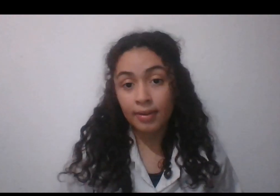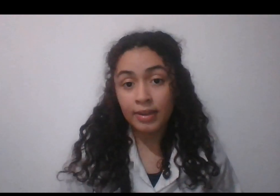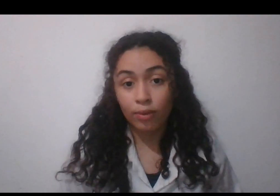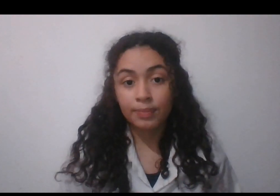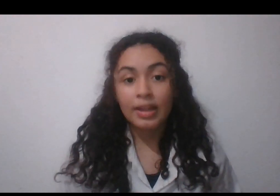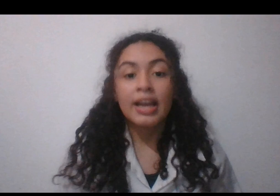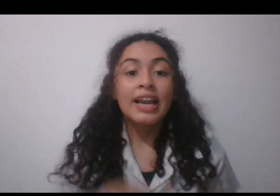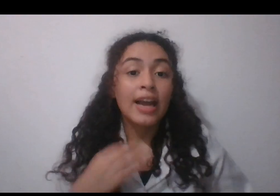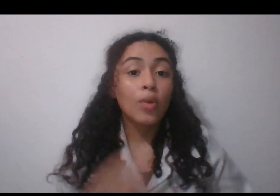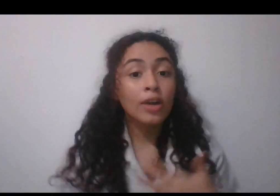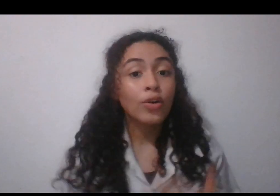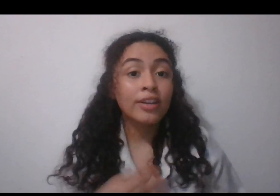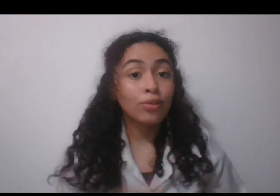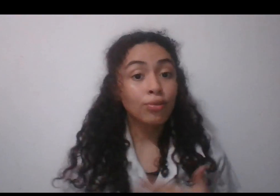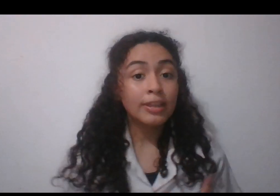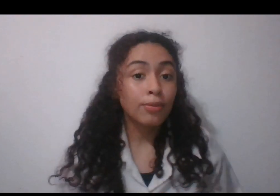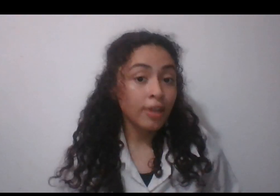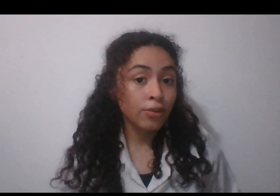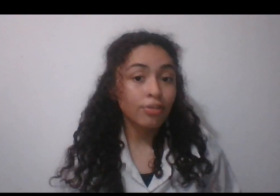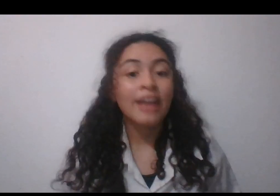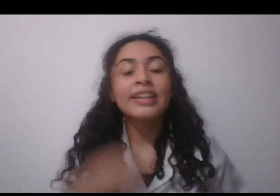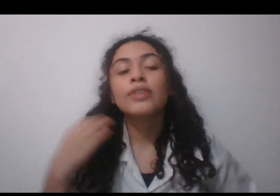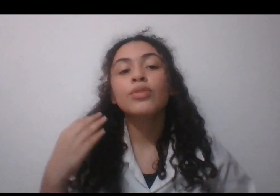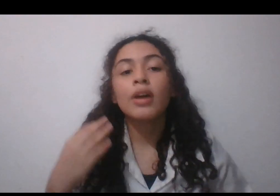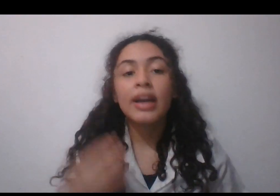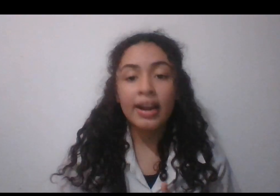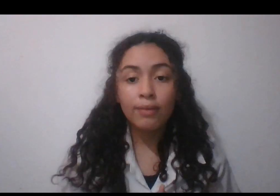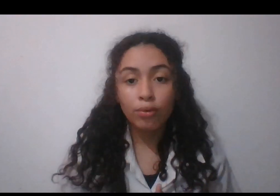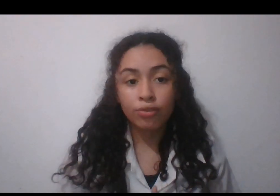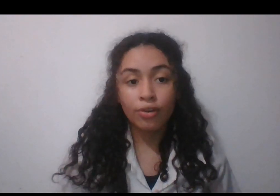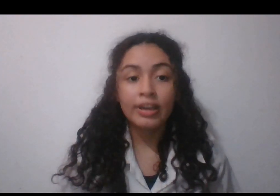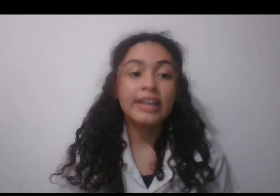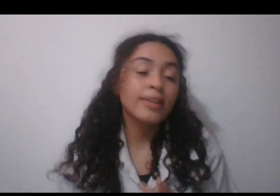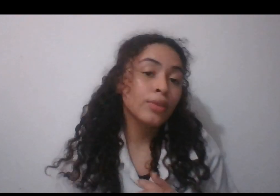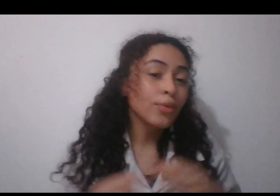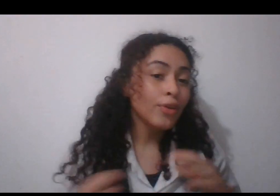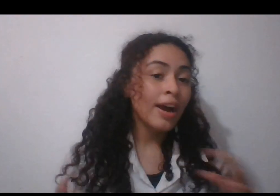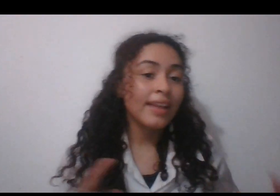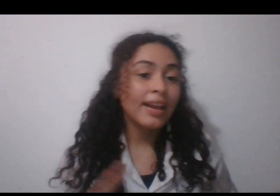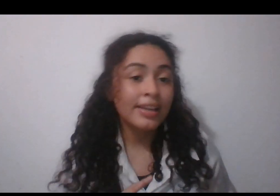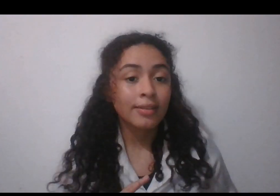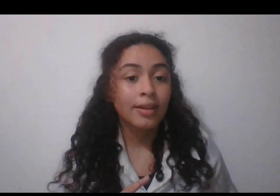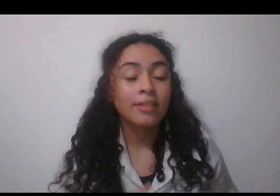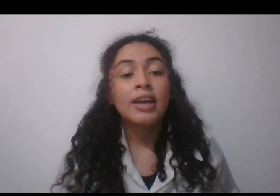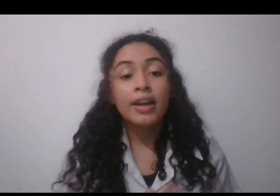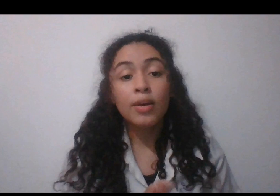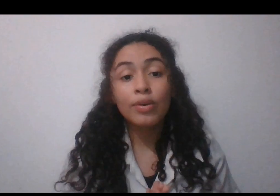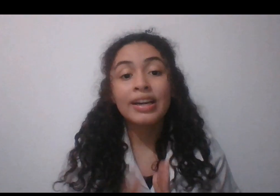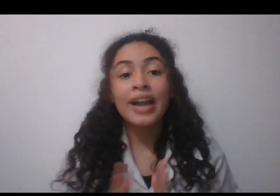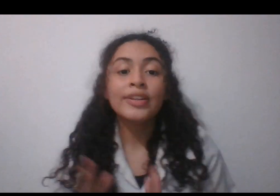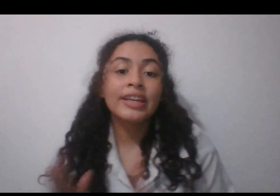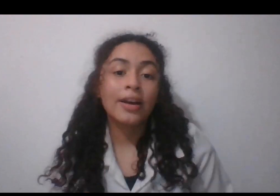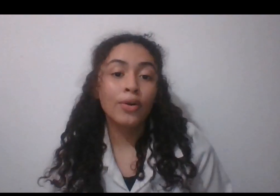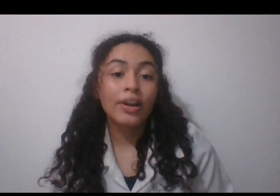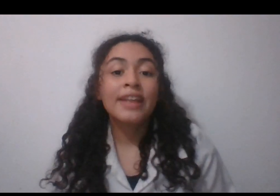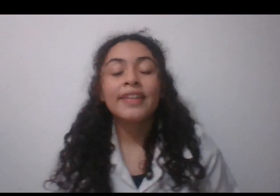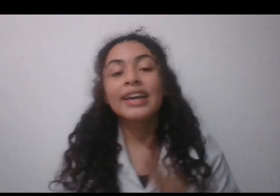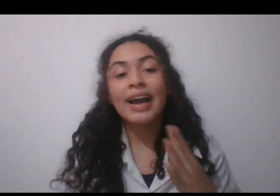vivido, la cual con estos últimos años ha tenido una gran evolución y según algunos analistas es un claro indicador de que hay